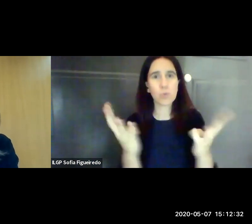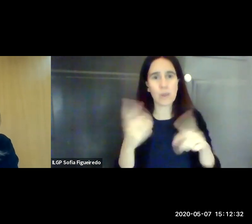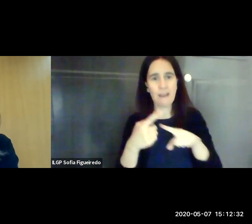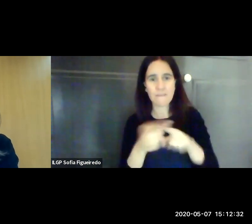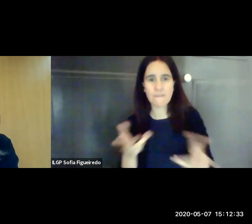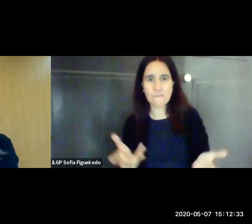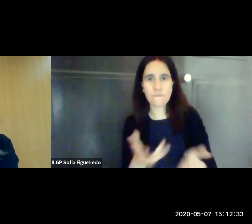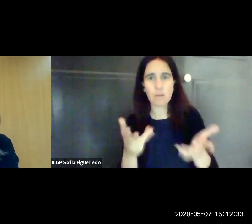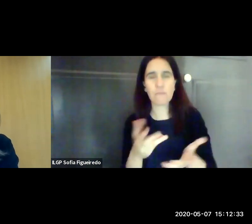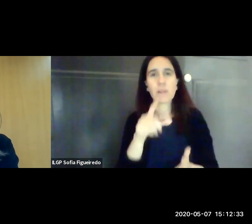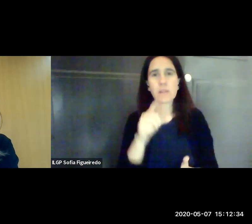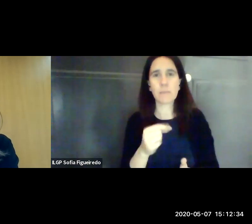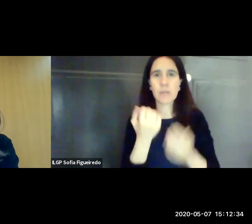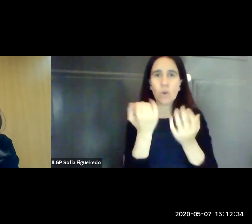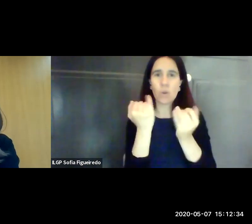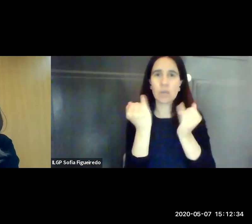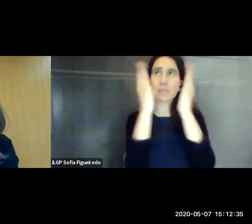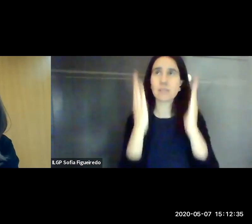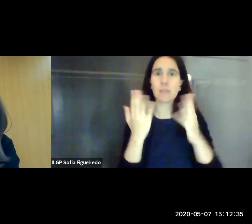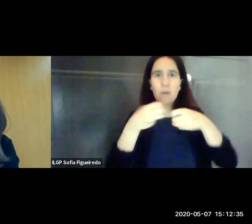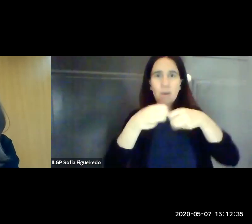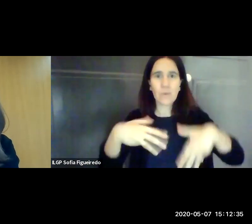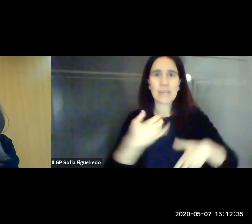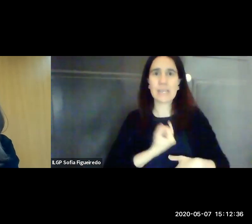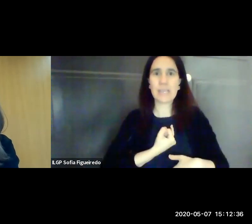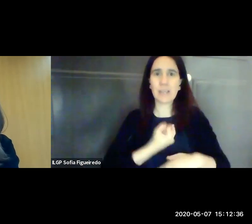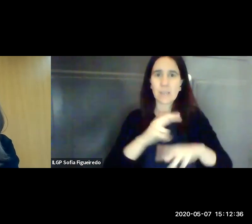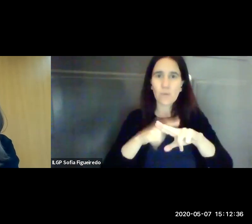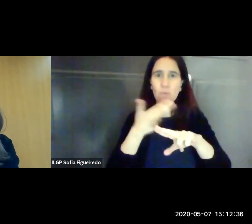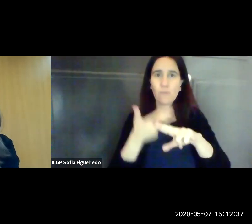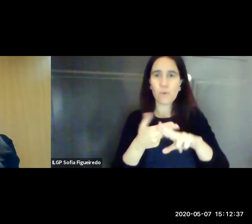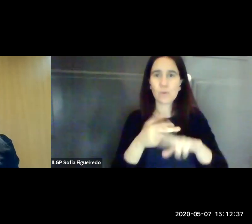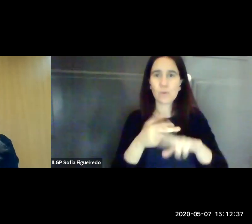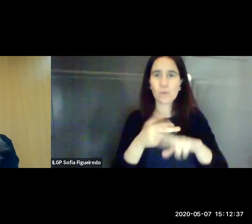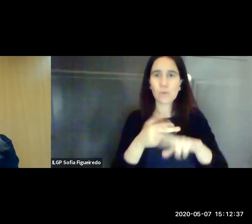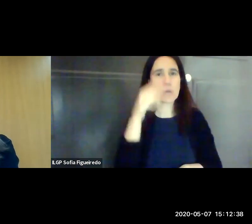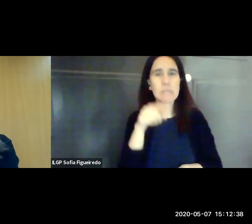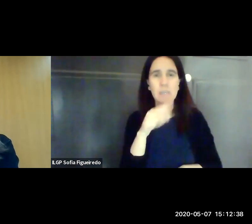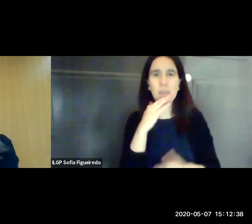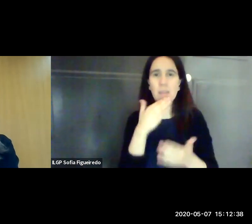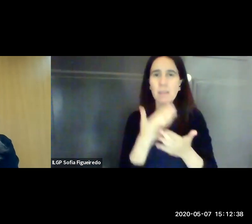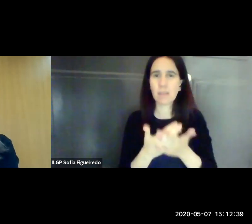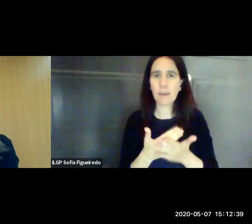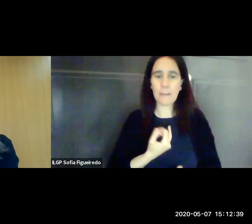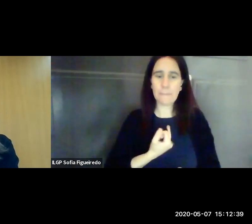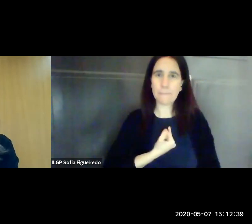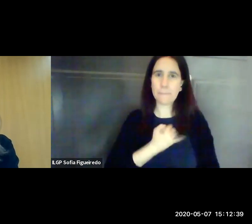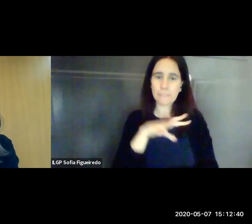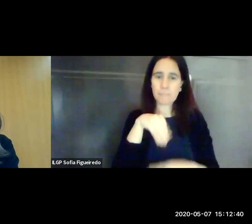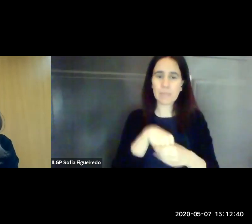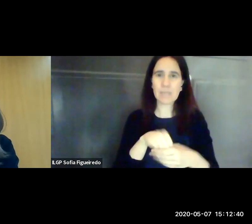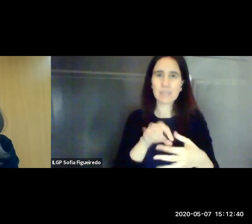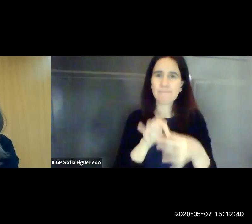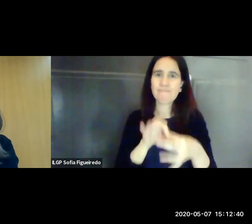identidade organizacional e uma coisa muito importante neste contexto, que é aumentar o sentido de pertença, é muito importante,